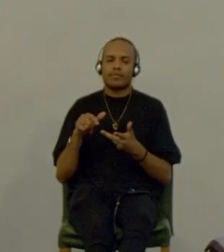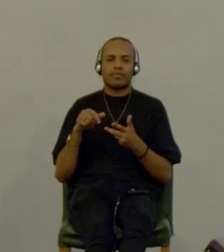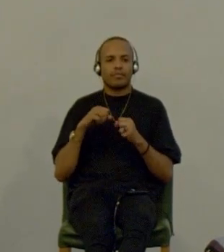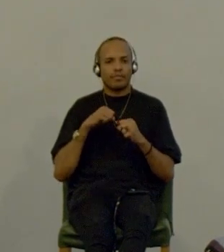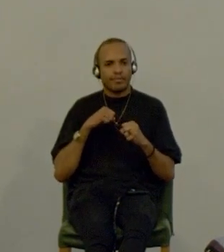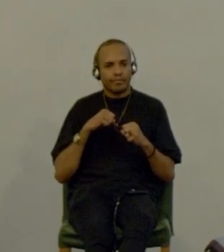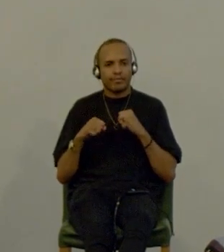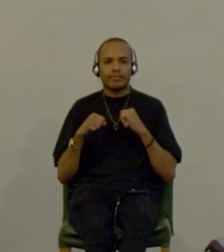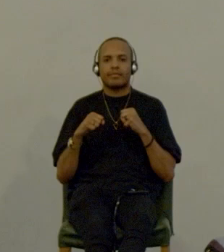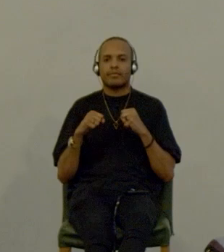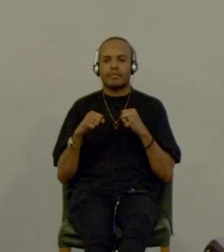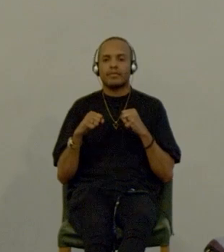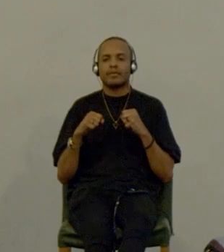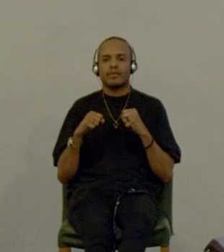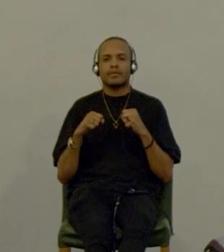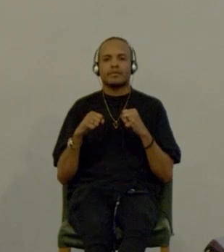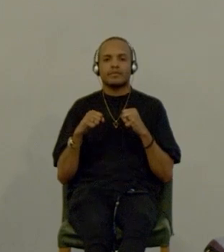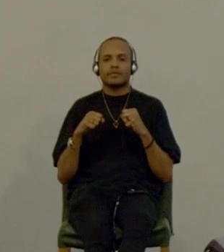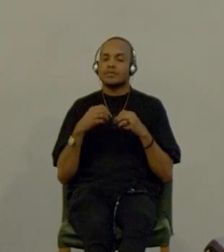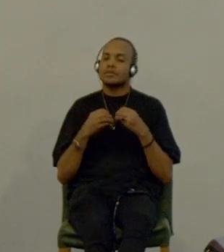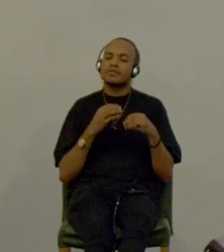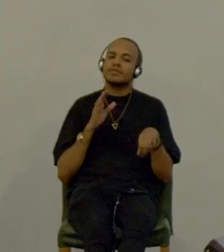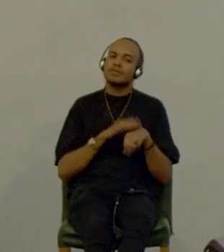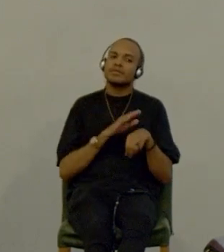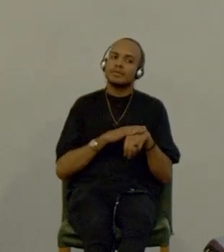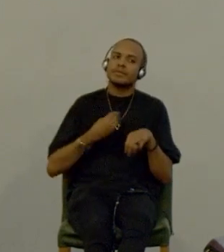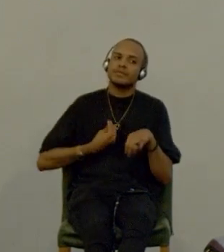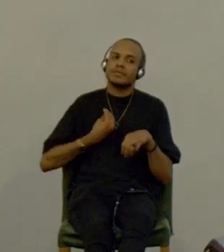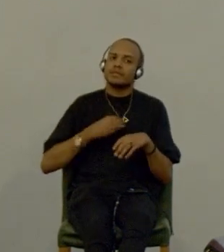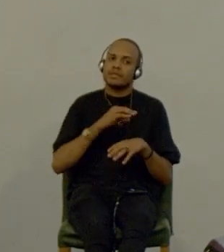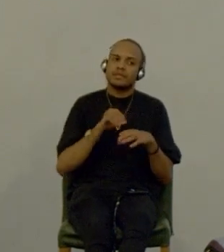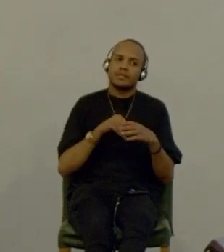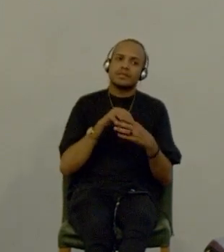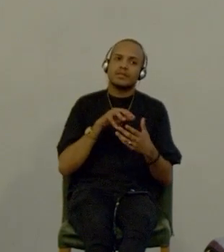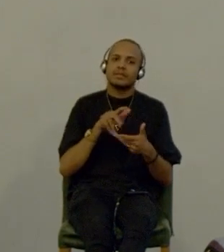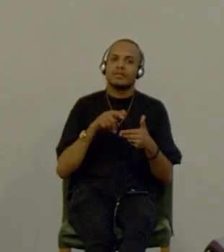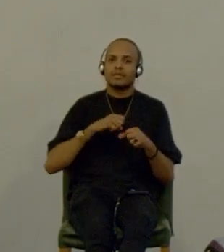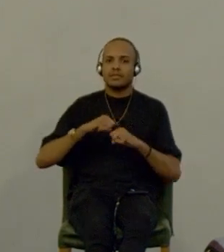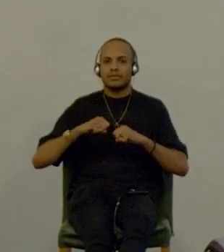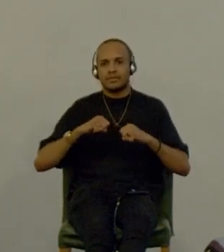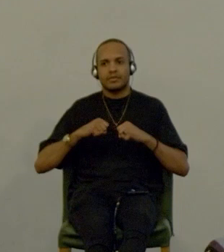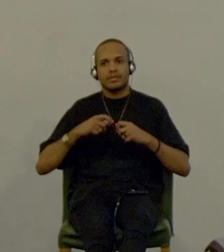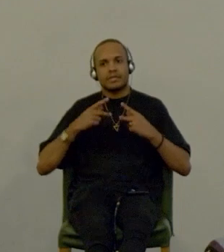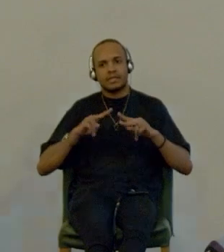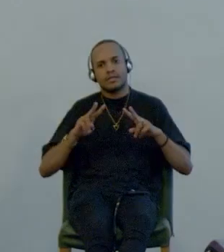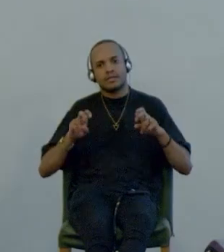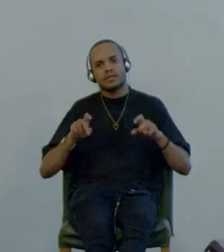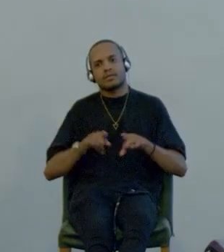fait pour habiter cette Terre qui bouge? Voilà le point commun entre recherche et théâtre, pour